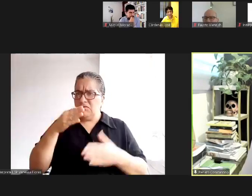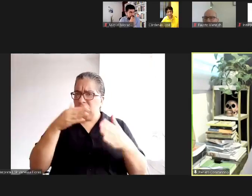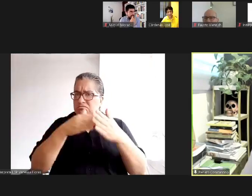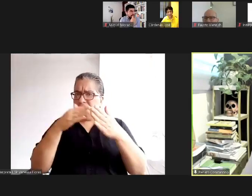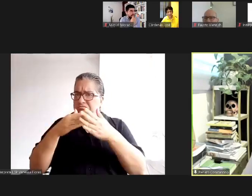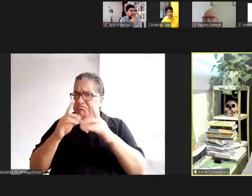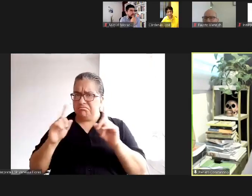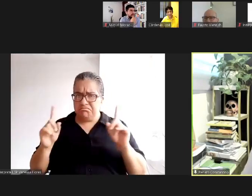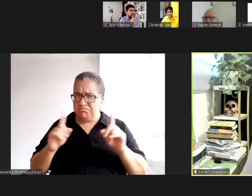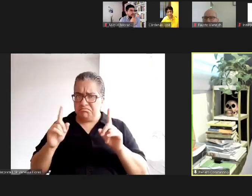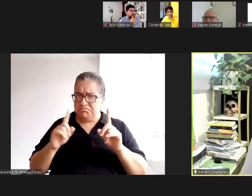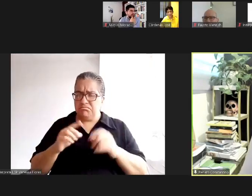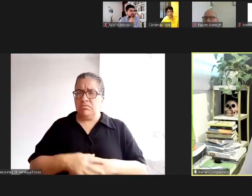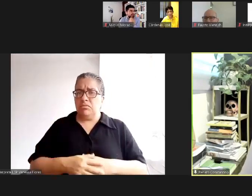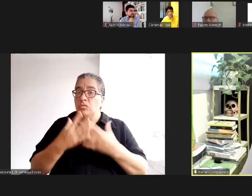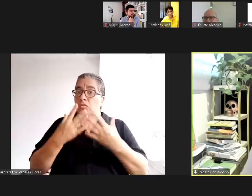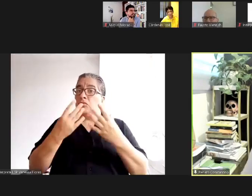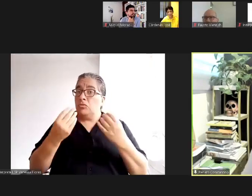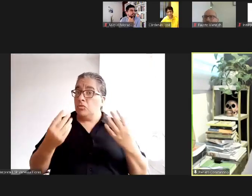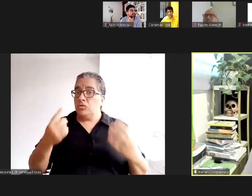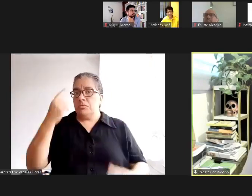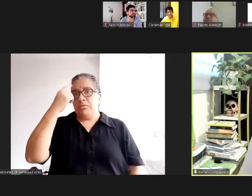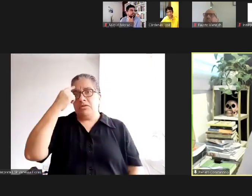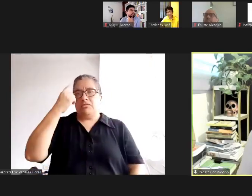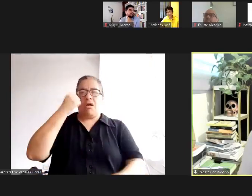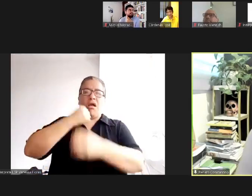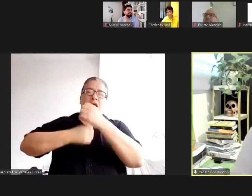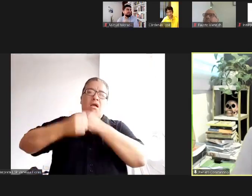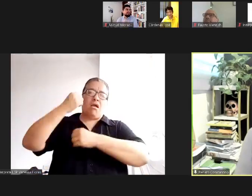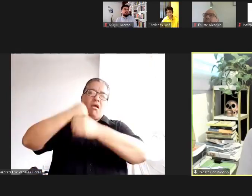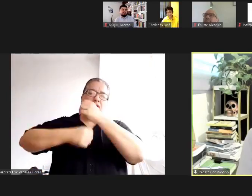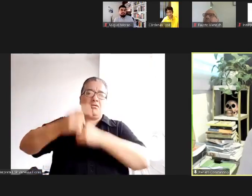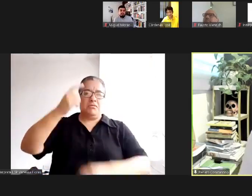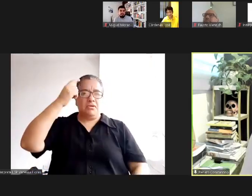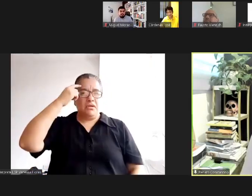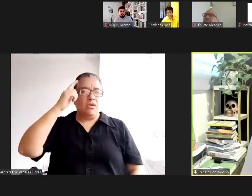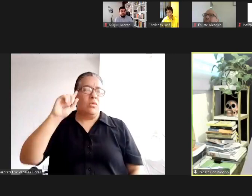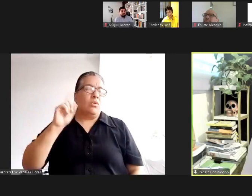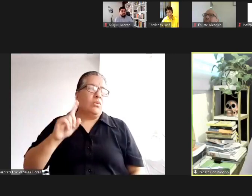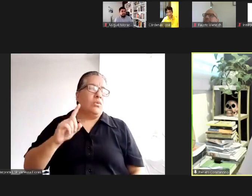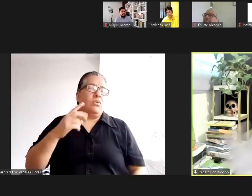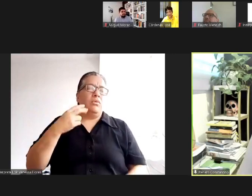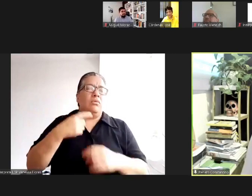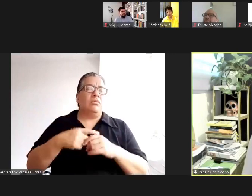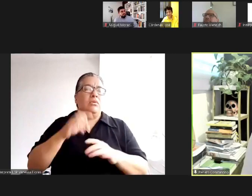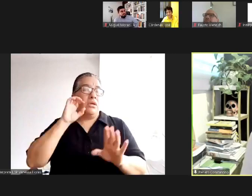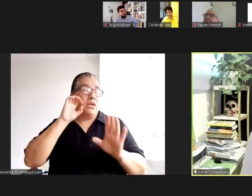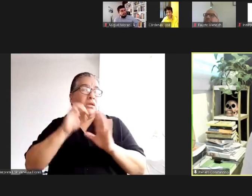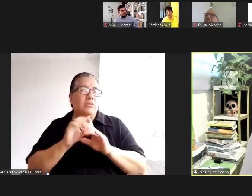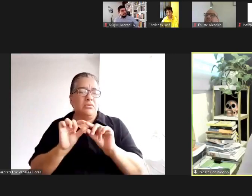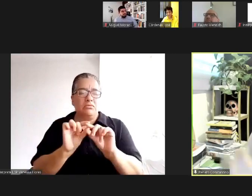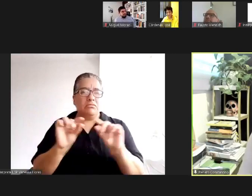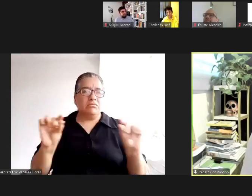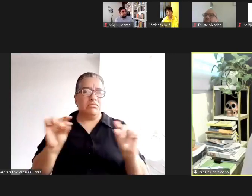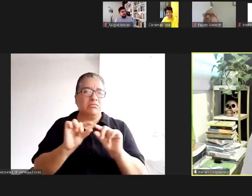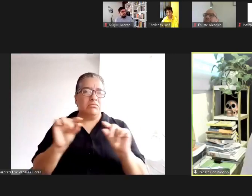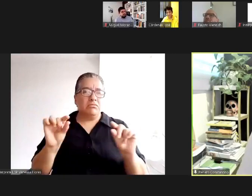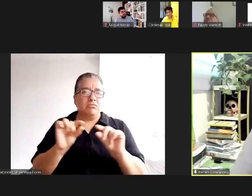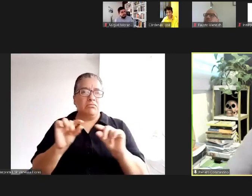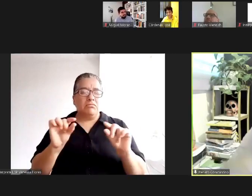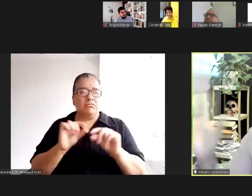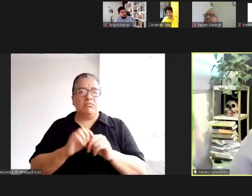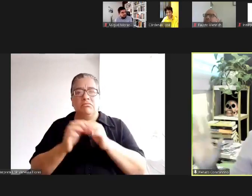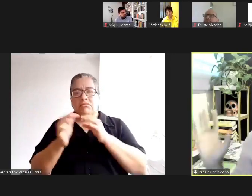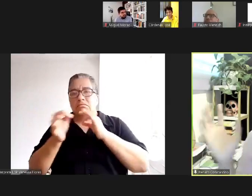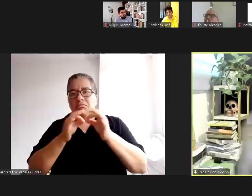insalvable. Creo que en muchos casos se pensó durante mucho tiempo, ¿sabes qué? No sé, pues si agregamos audiotext, si agregamos audiodescripción,